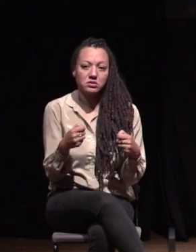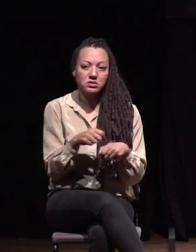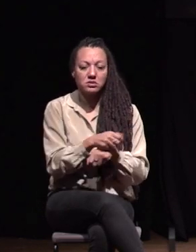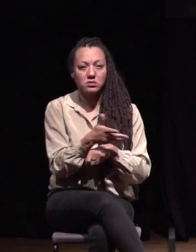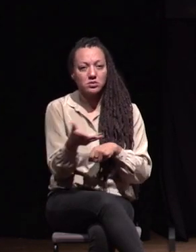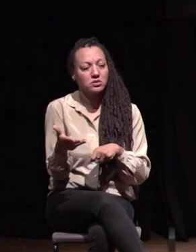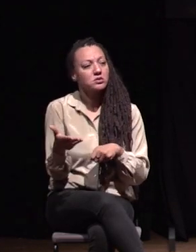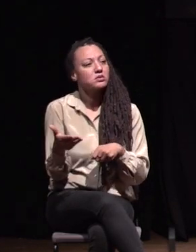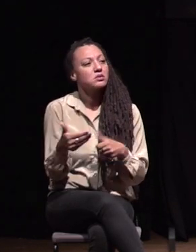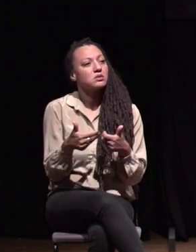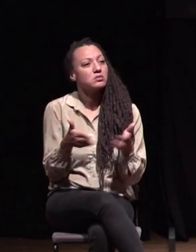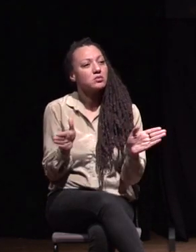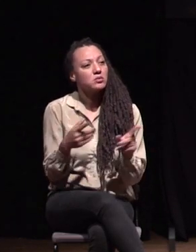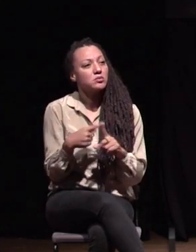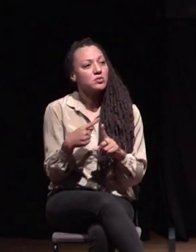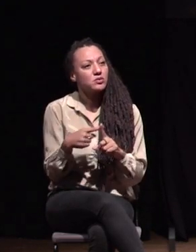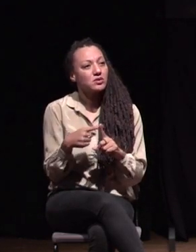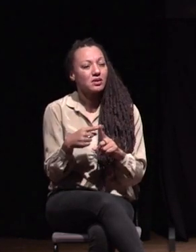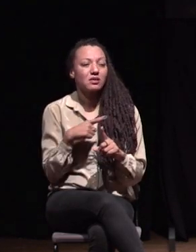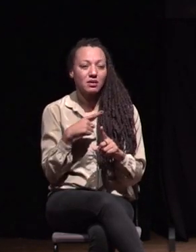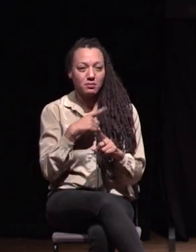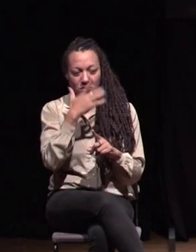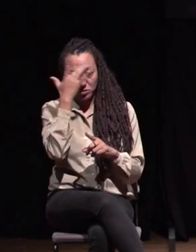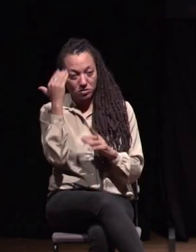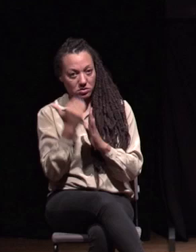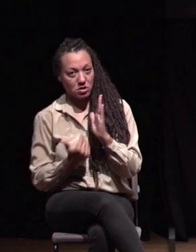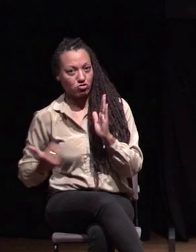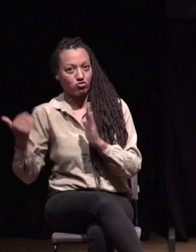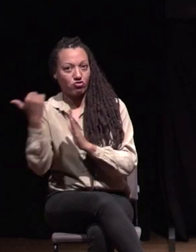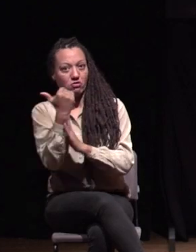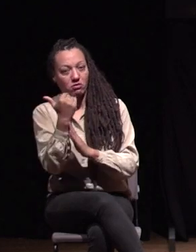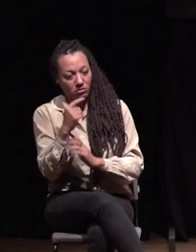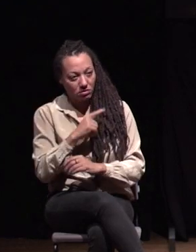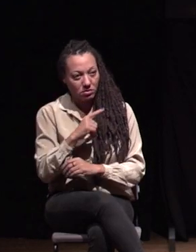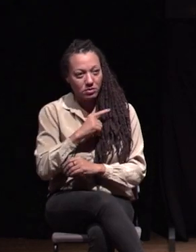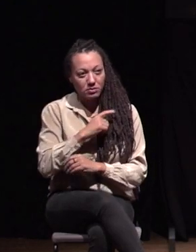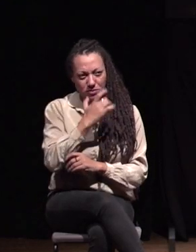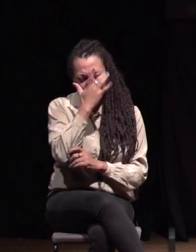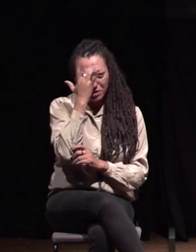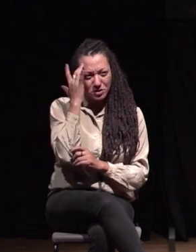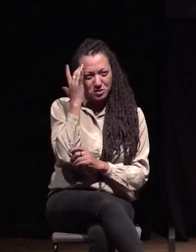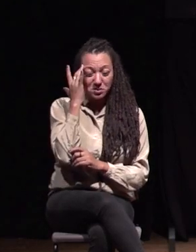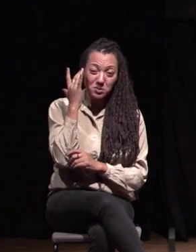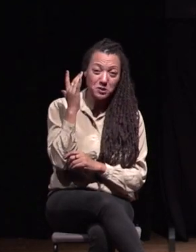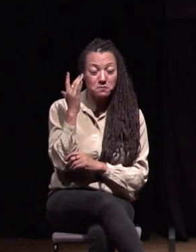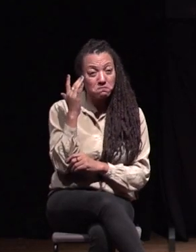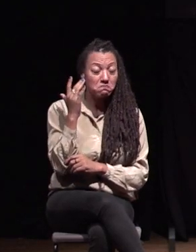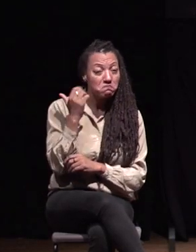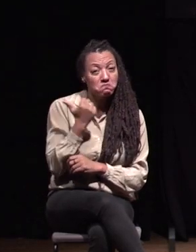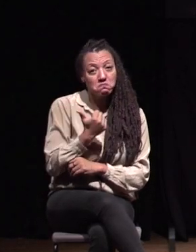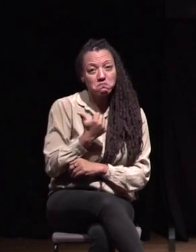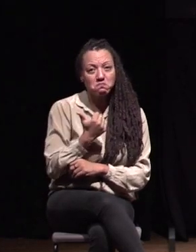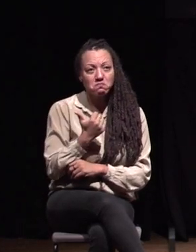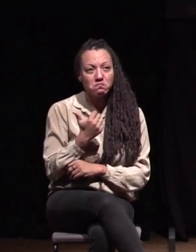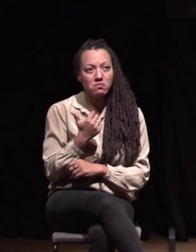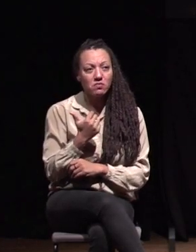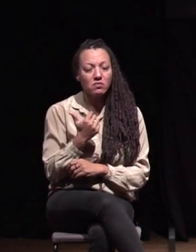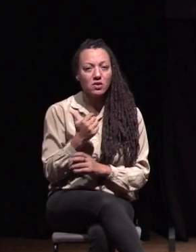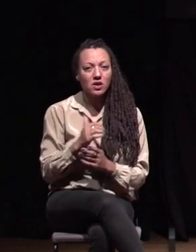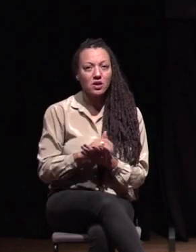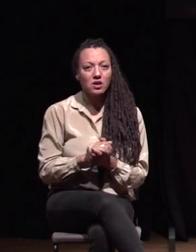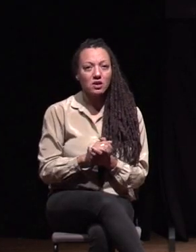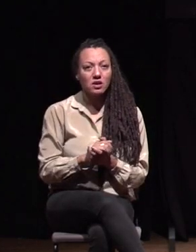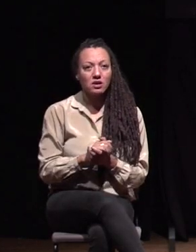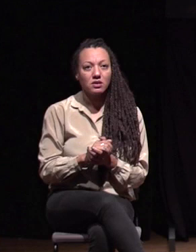Logicamente que há vozes abusivas e há vozes que são razoáveis. Cabe